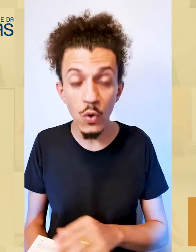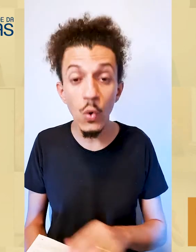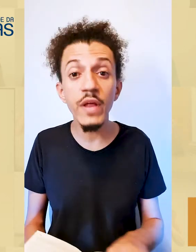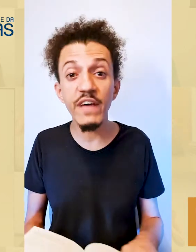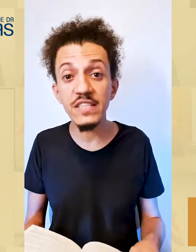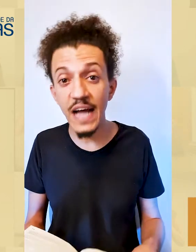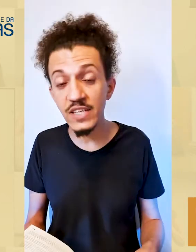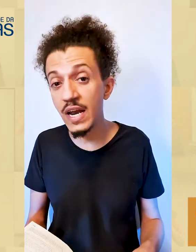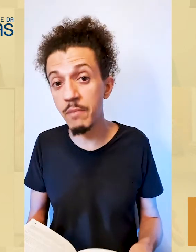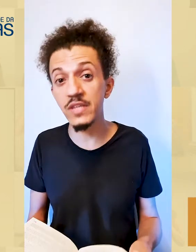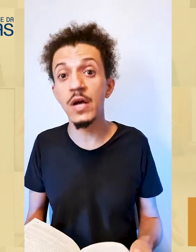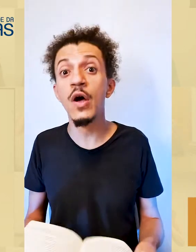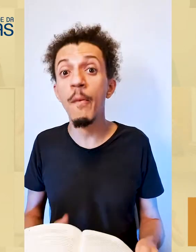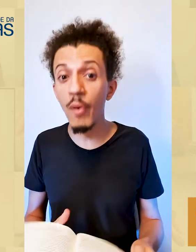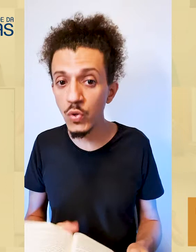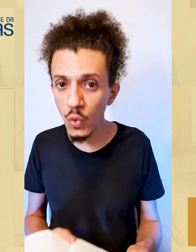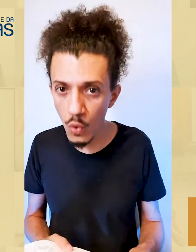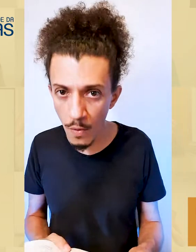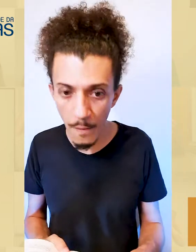site,